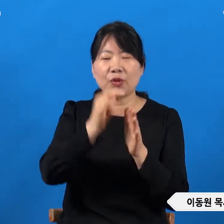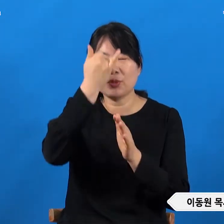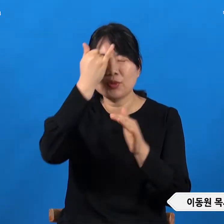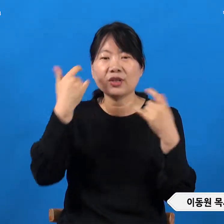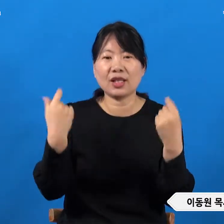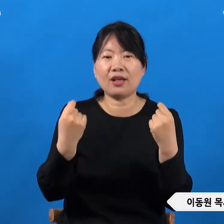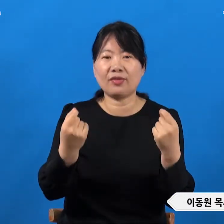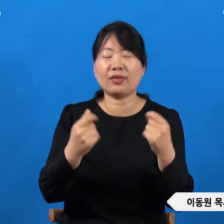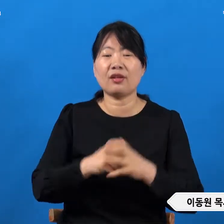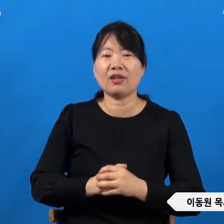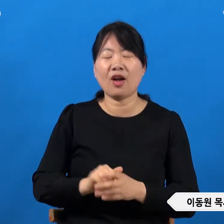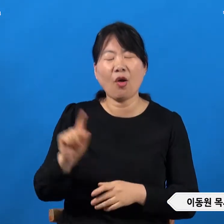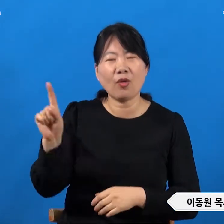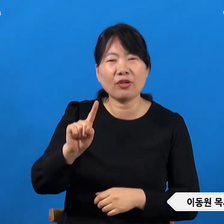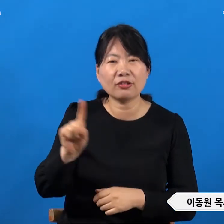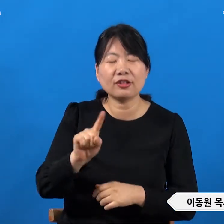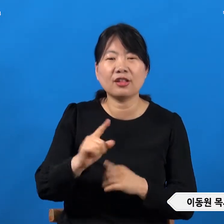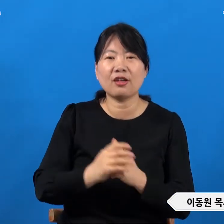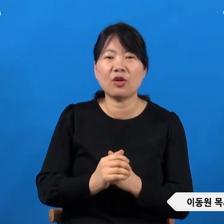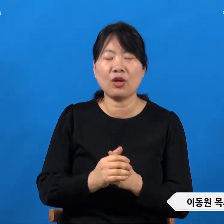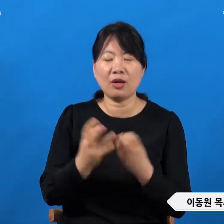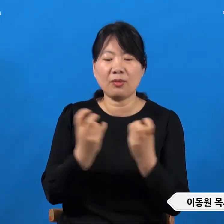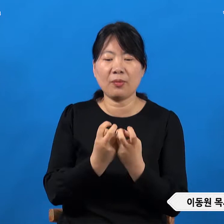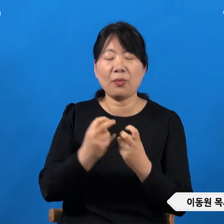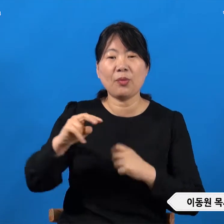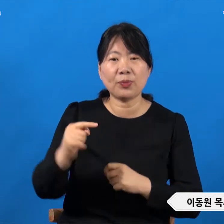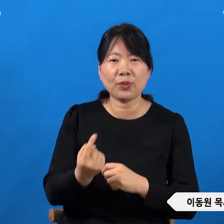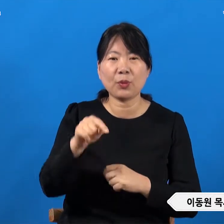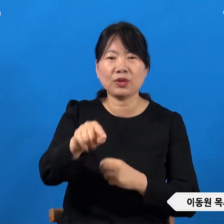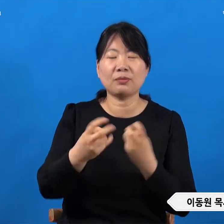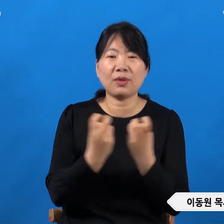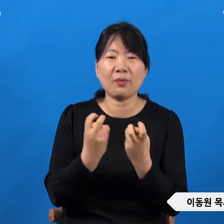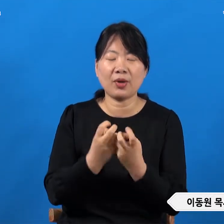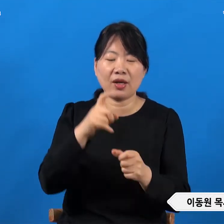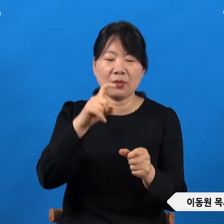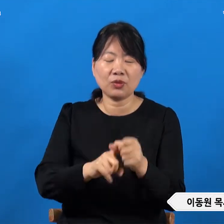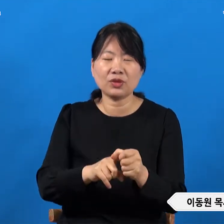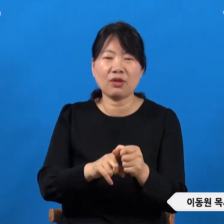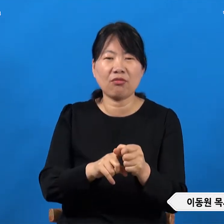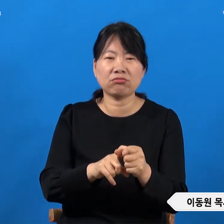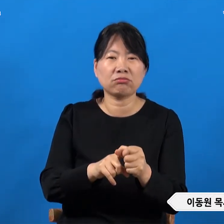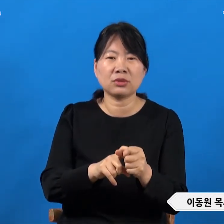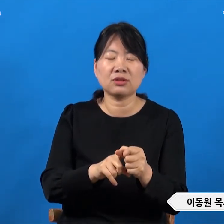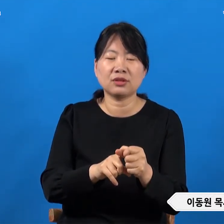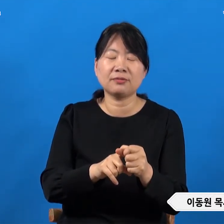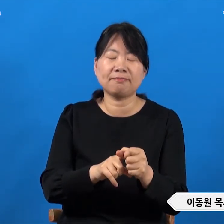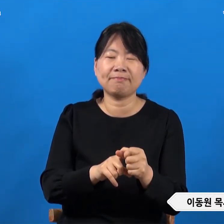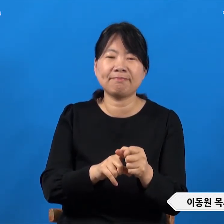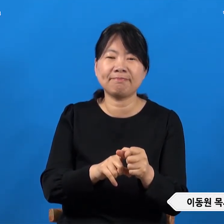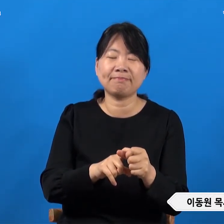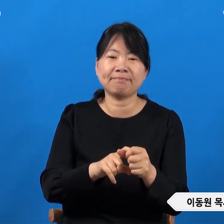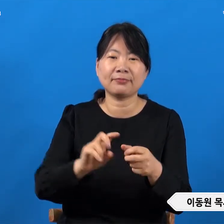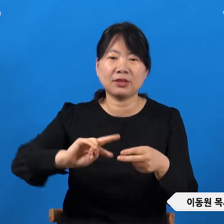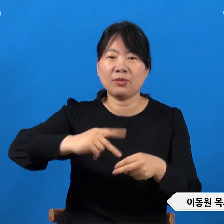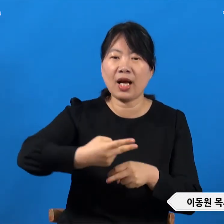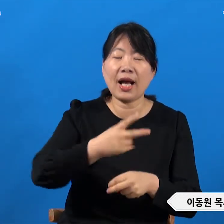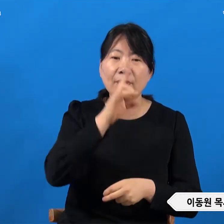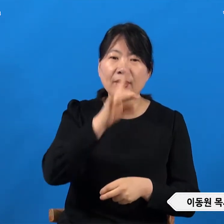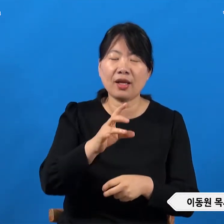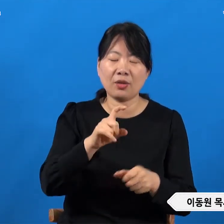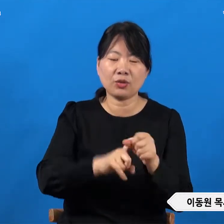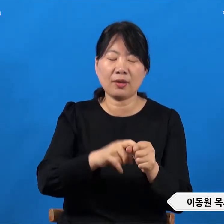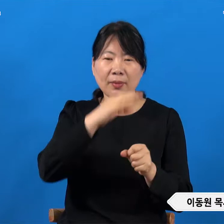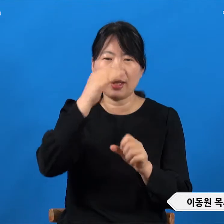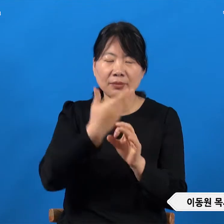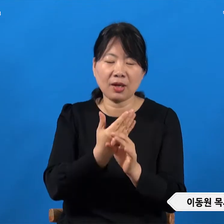윤리입니다. 어떤 방법도 그 방법이 목적을 정당할 수는 없어요. 목적이 바른